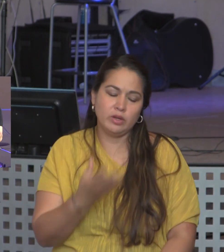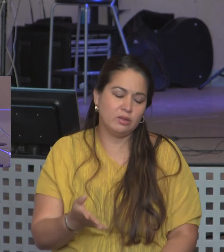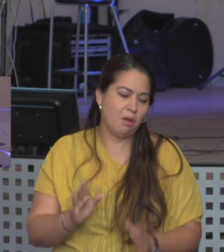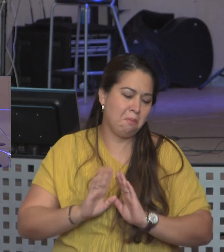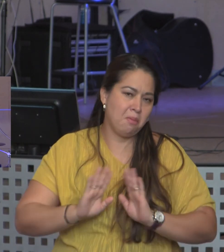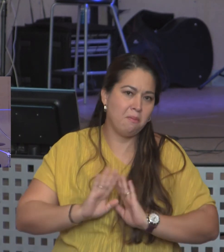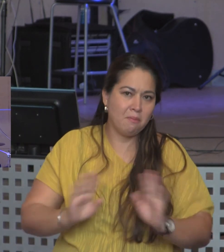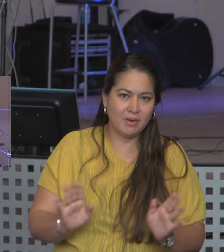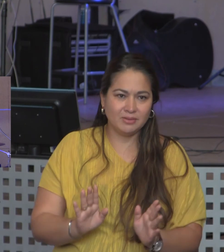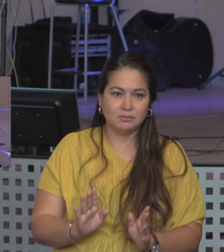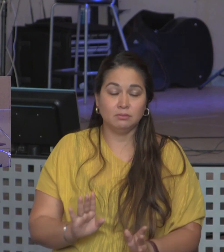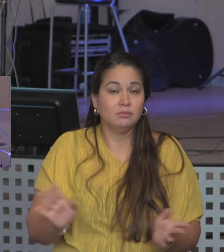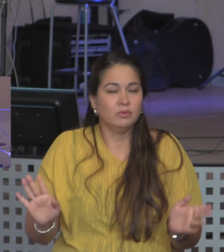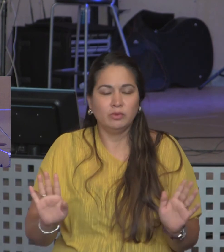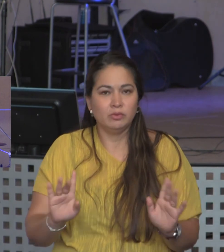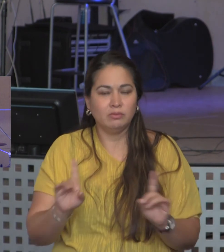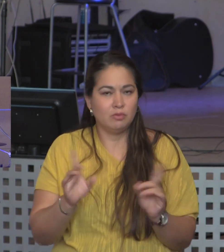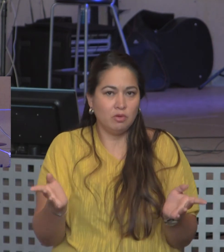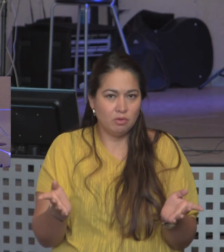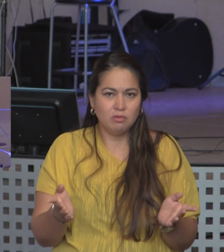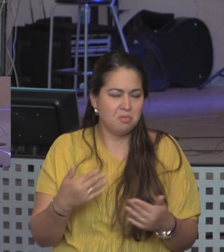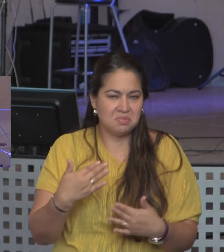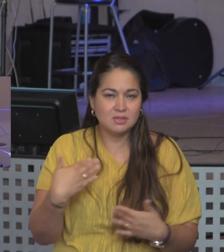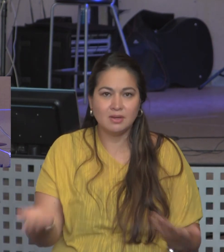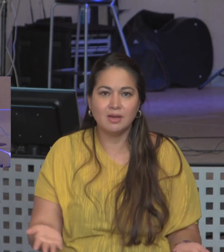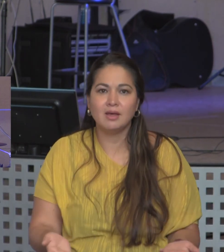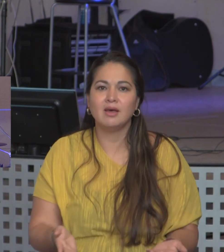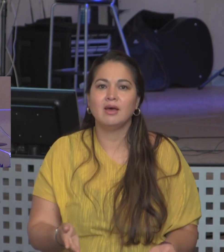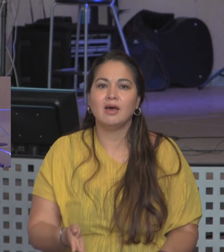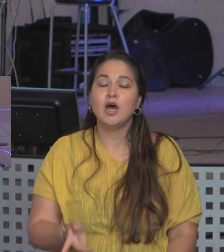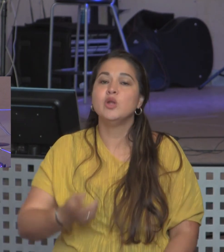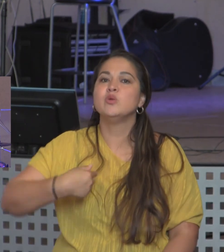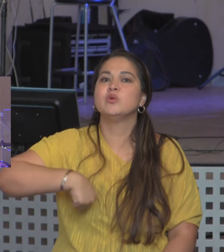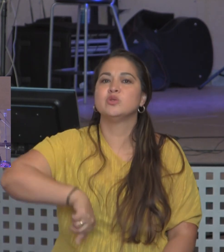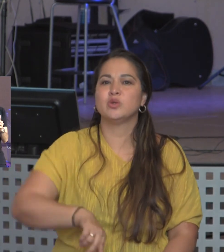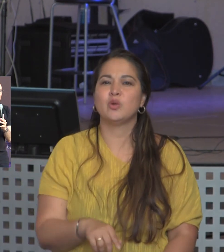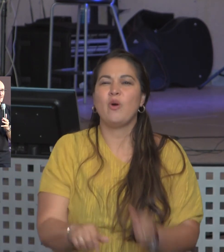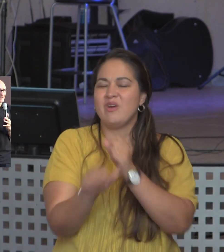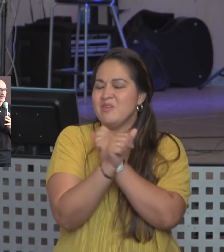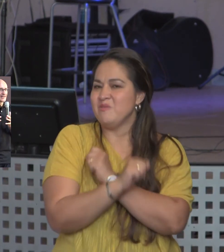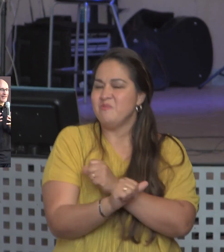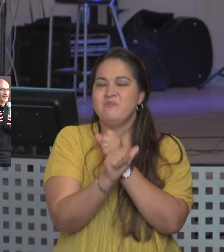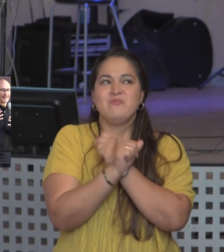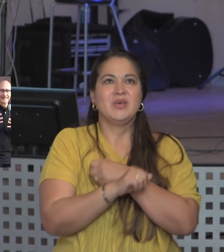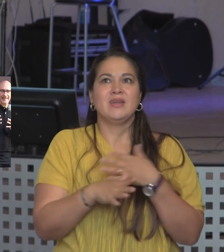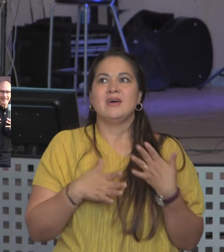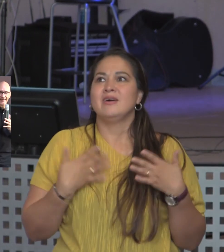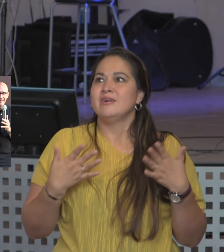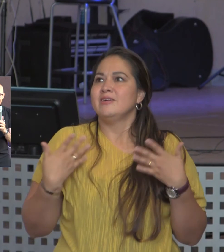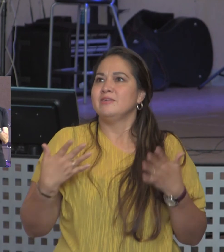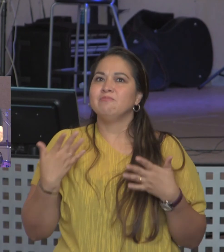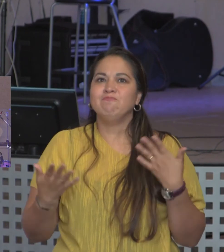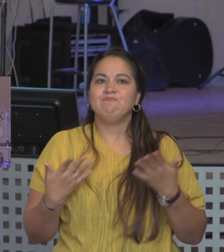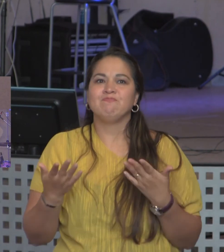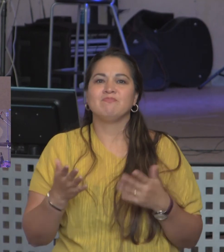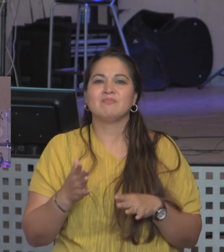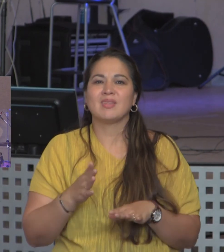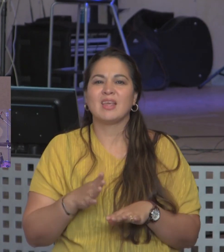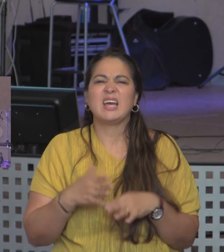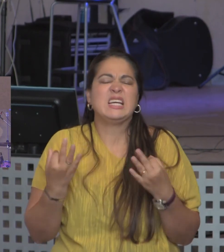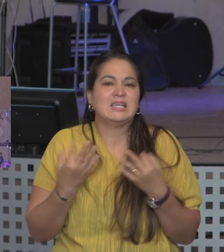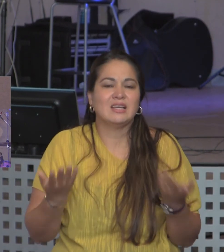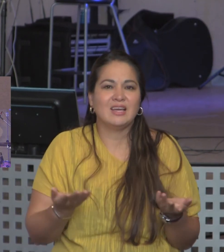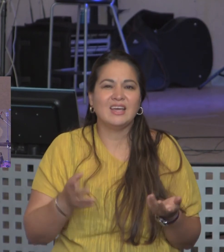dé ánimo, que alguien... Esas cosas están bien. Pero no. Tener expectación. ¿En qué? En que